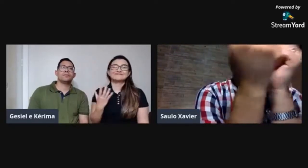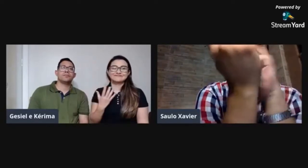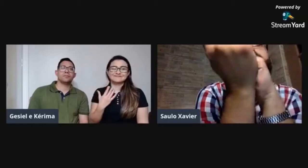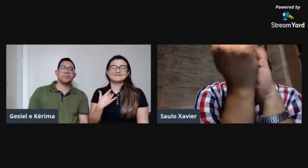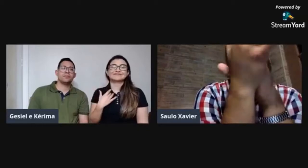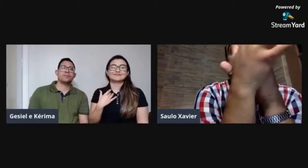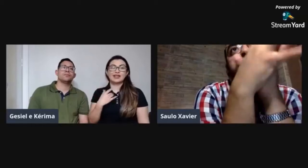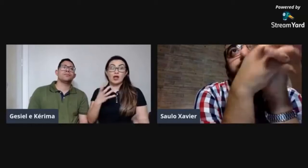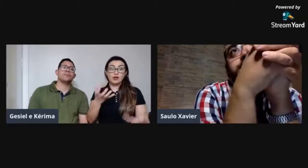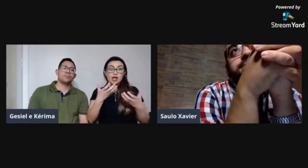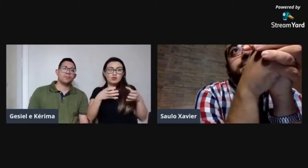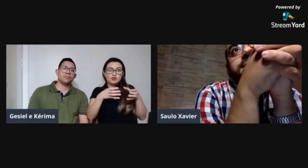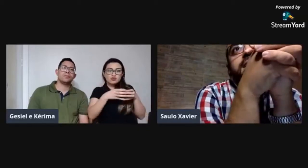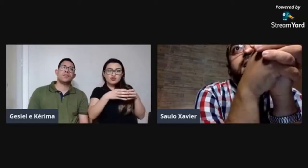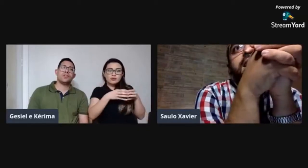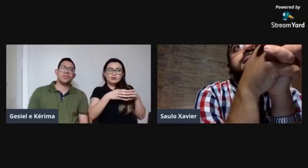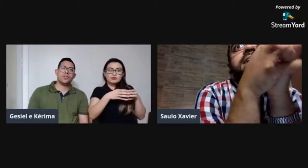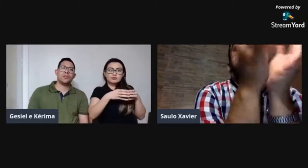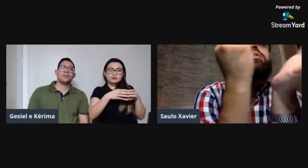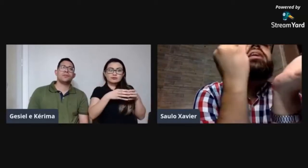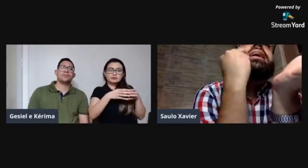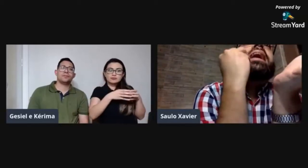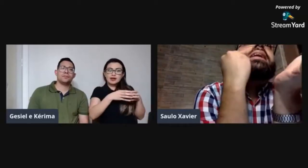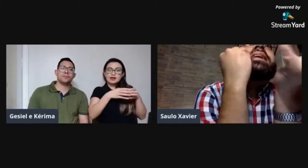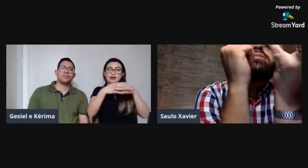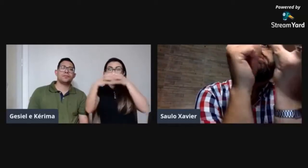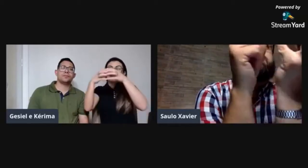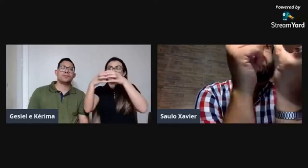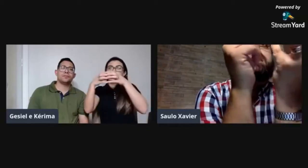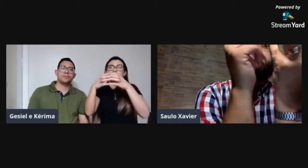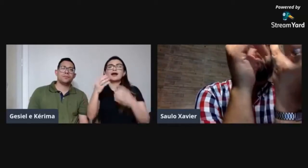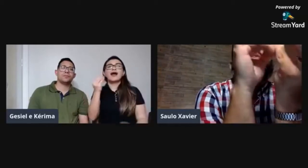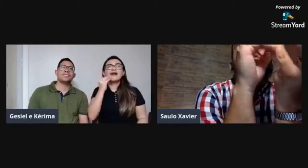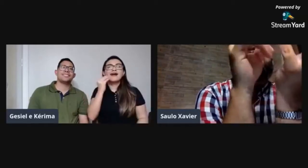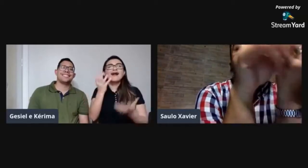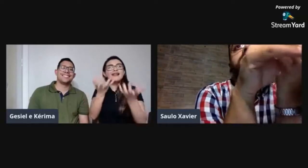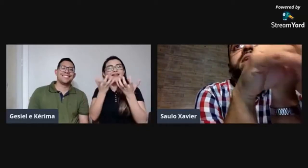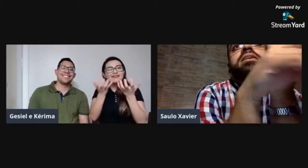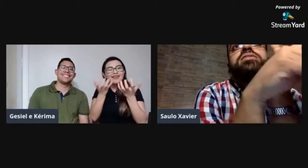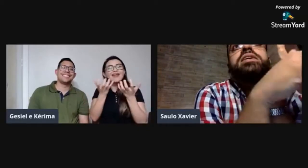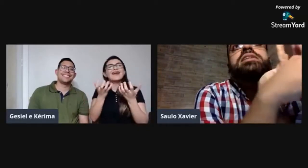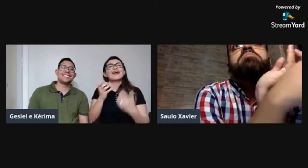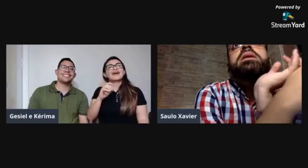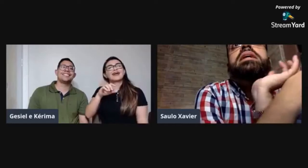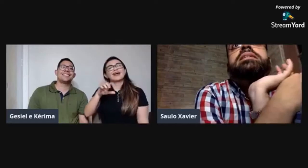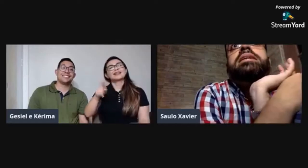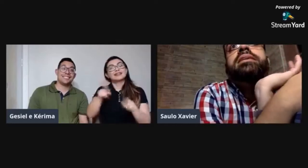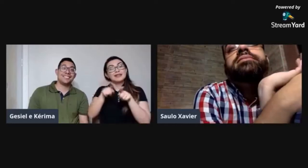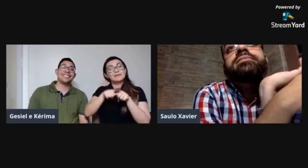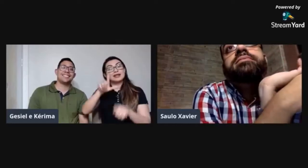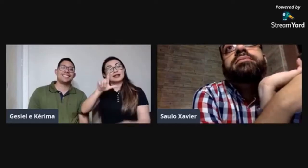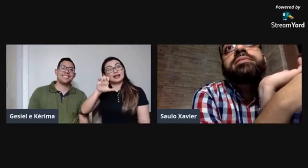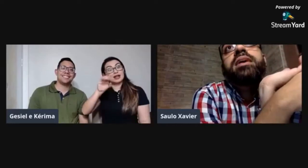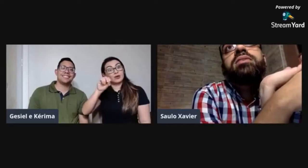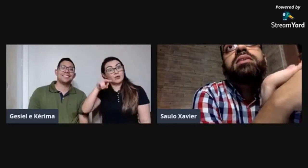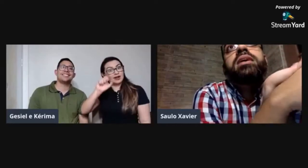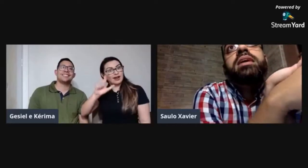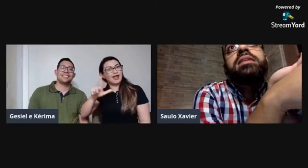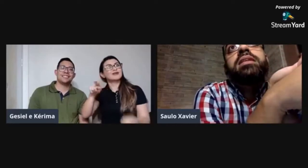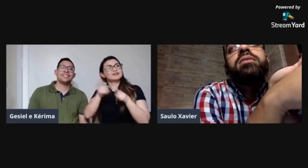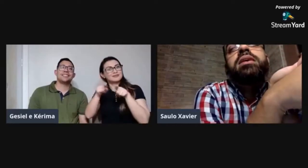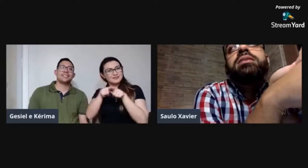uma equipe daqui para lá. Entendi. Aí tá aí, ó, Carla quer visitar, tem o Leonel que eu quero que faça a planta,